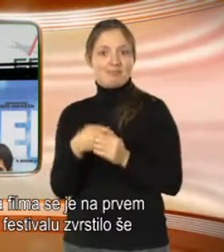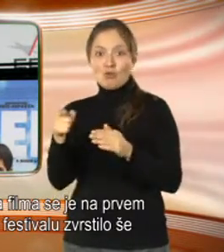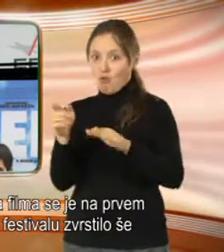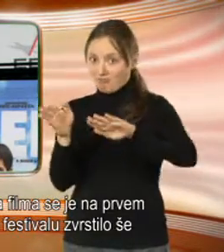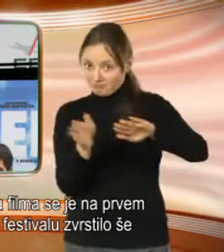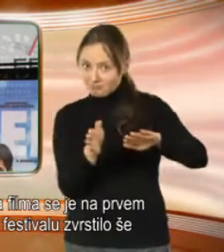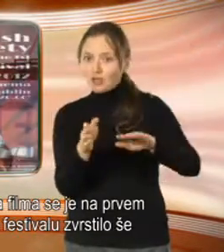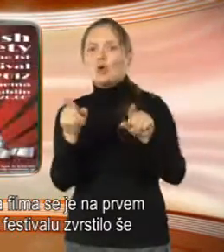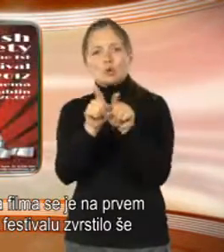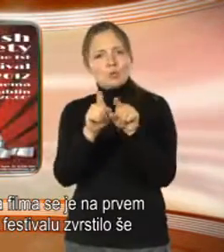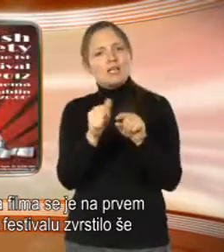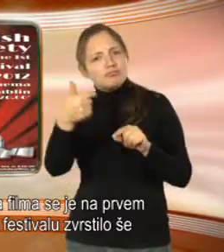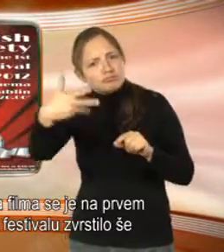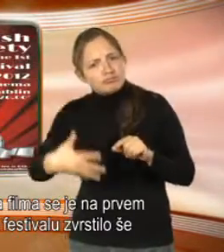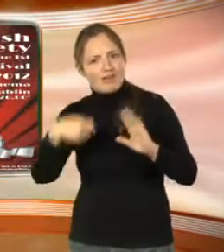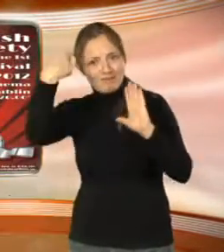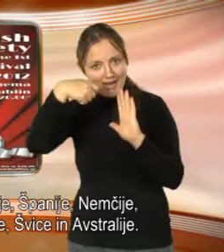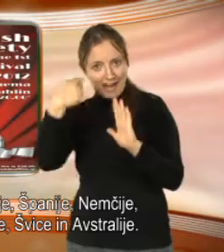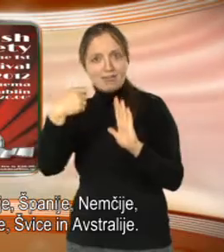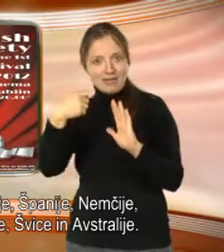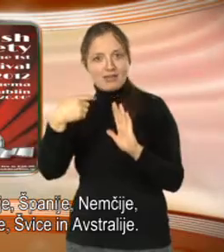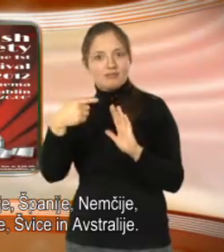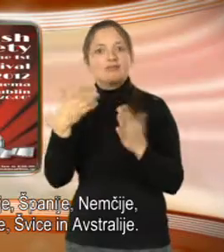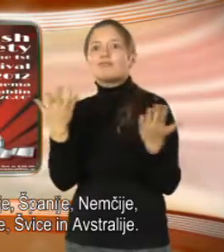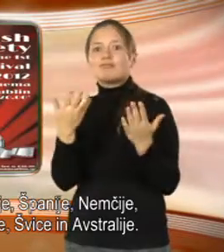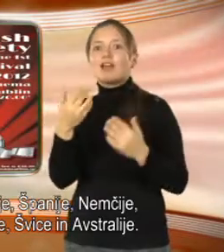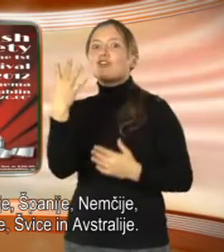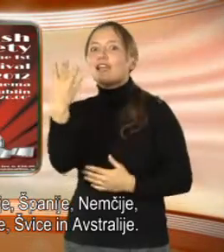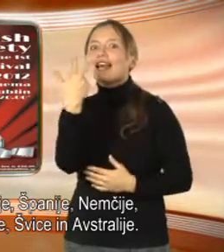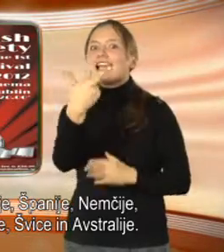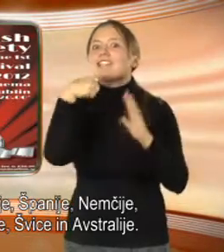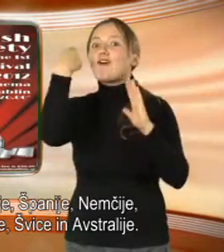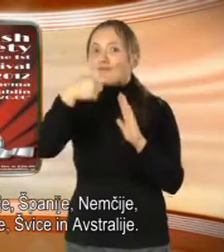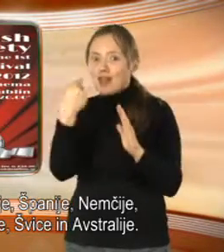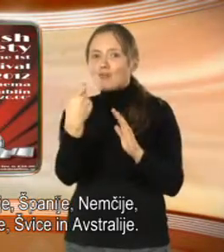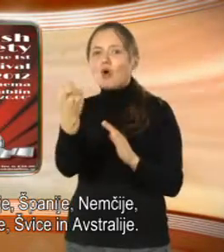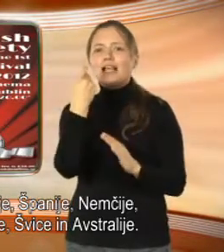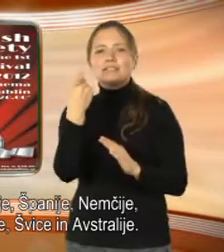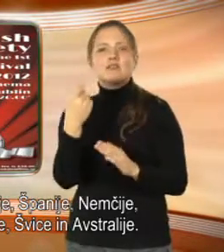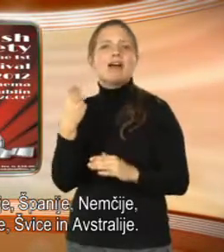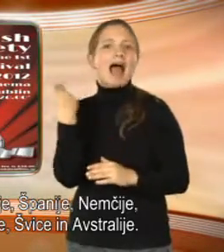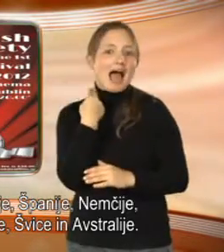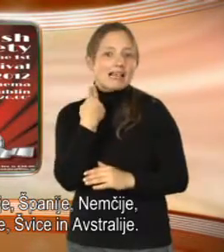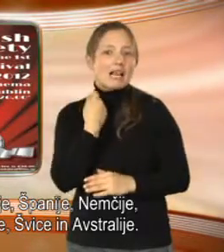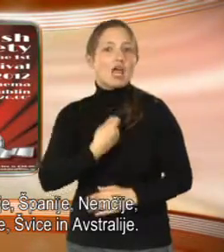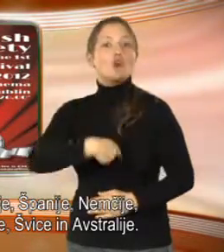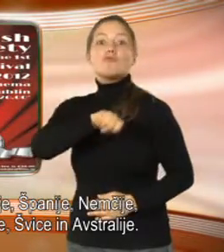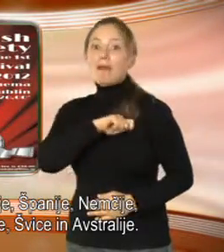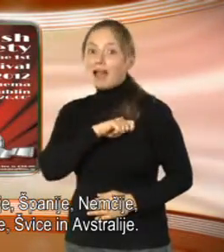Poleg tega filma se je na prvem irskem filmskem festivalu zvrstilo še 34 filmov iz Anglije,